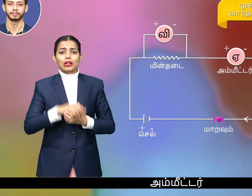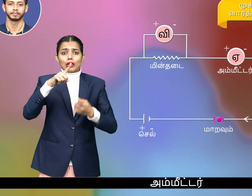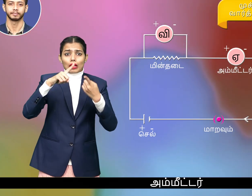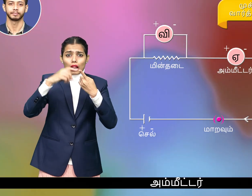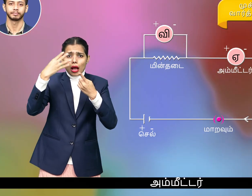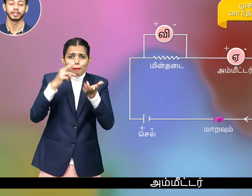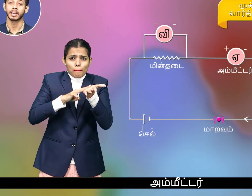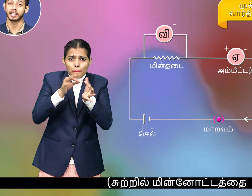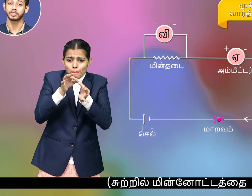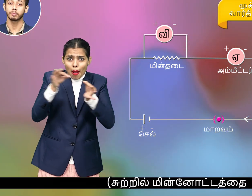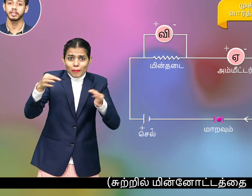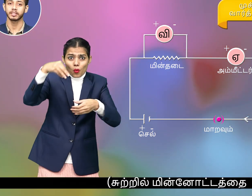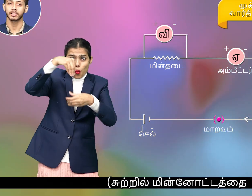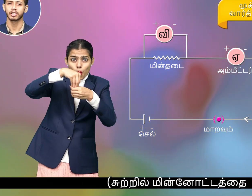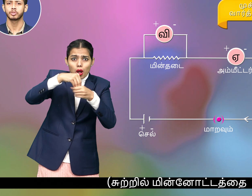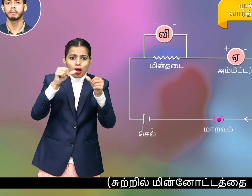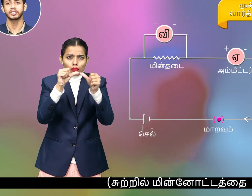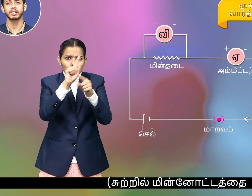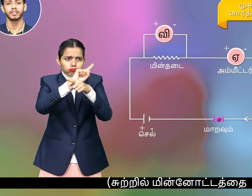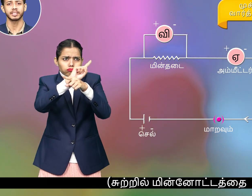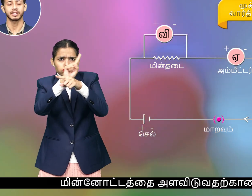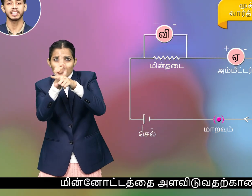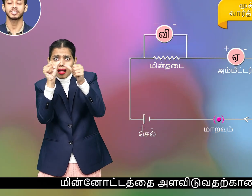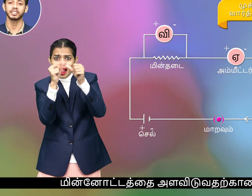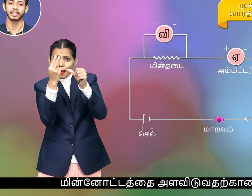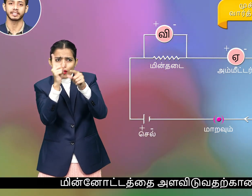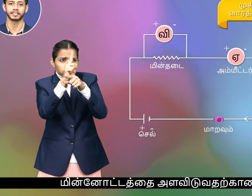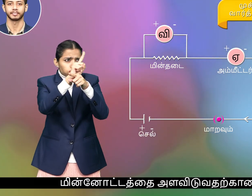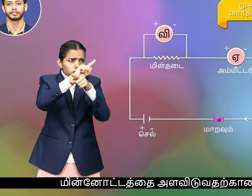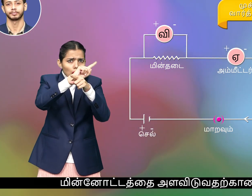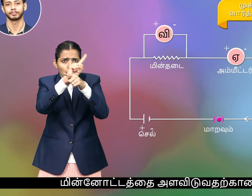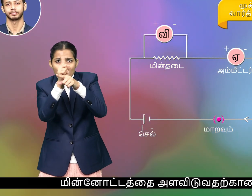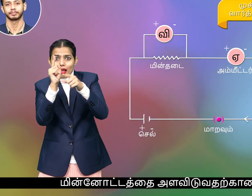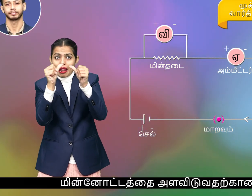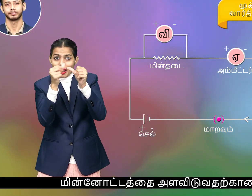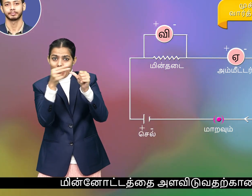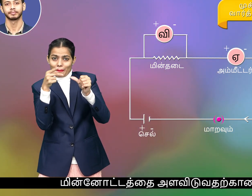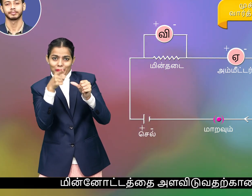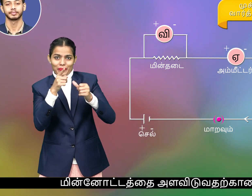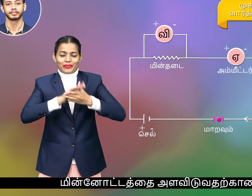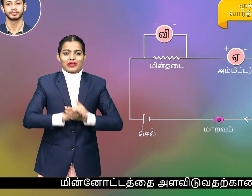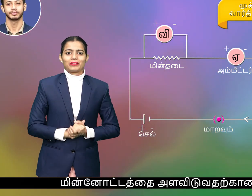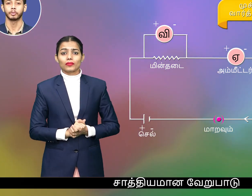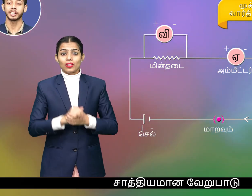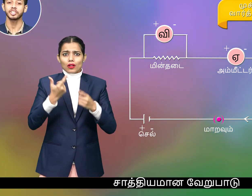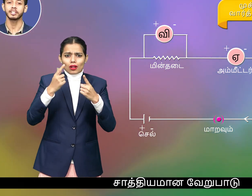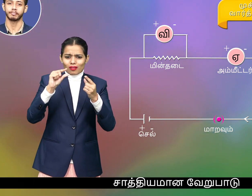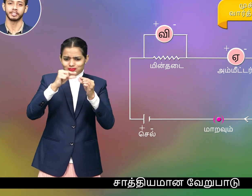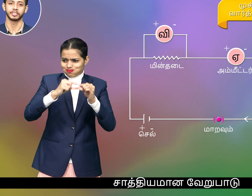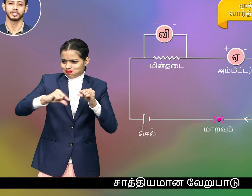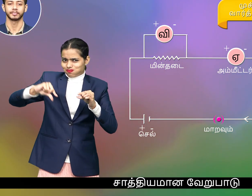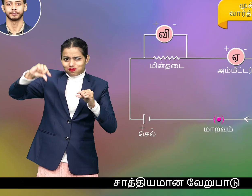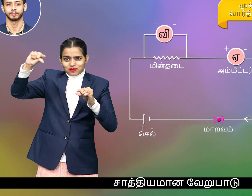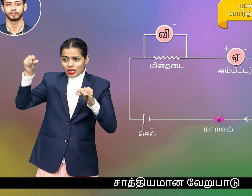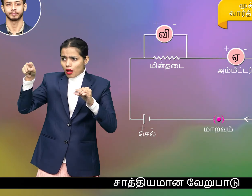அம்மீட்டர், அதாவது மின்சுற்றில் மின்னோட்டத்தை அளவிடுவதற்கான கருவி.